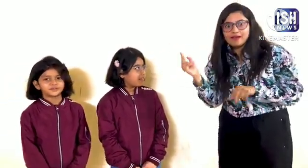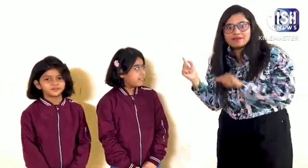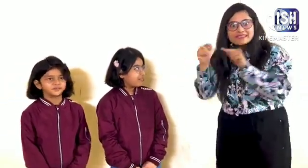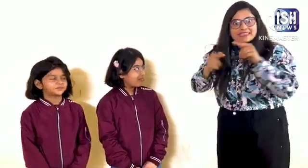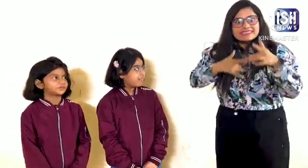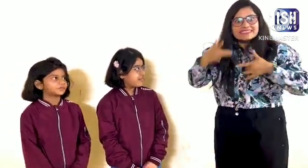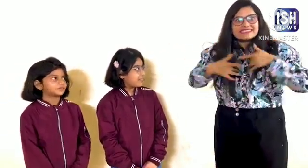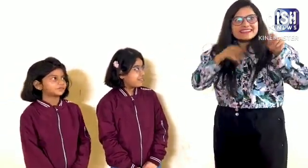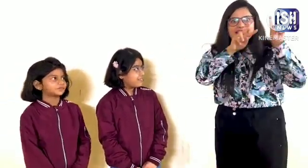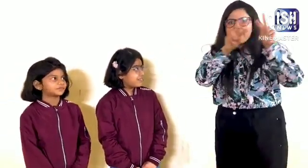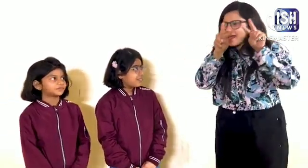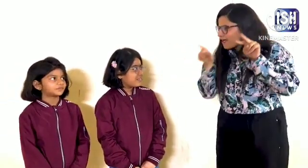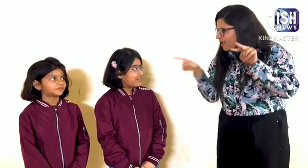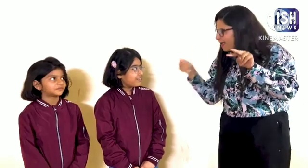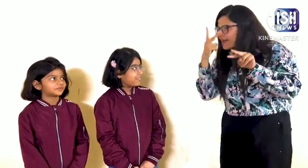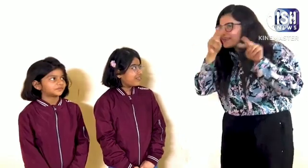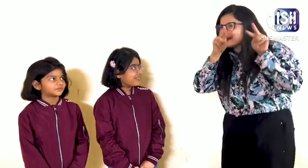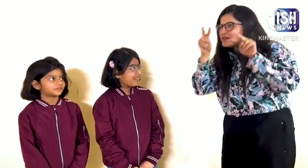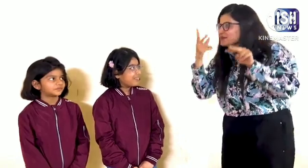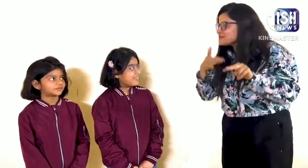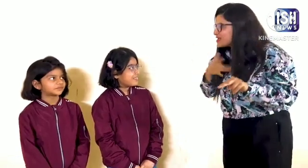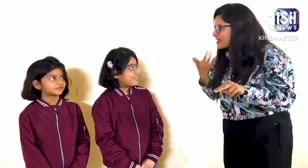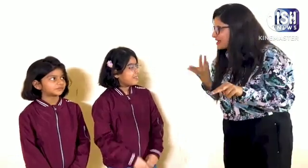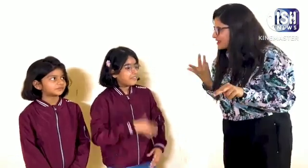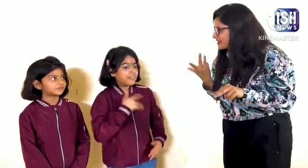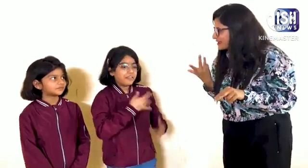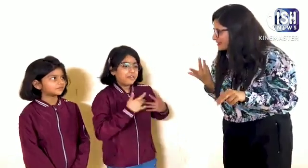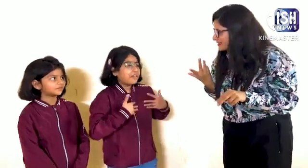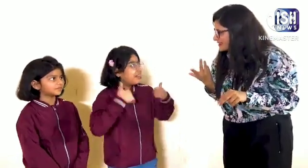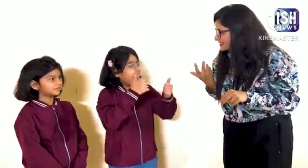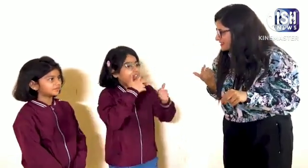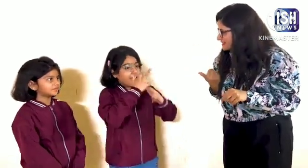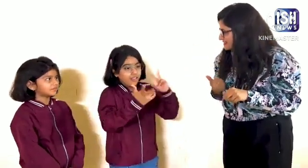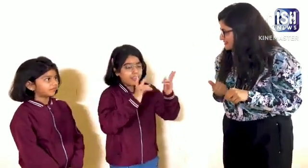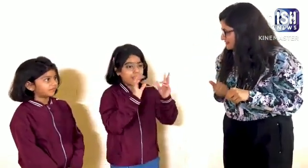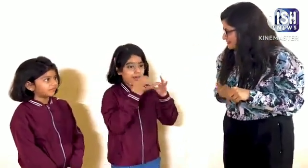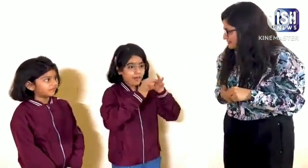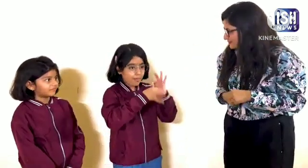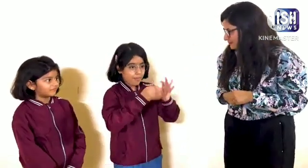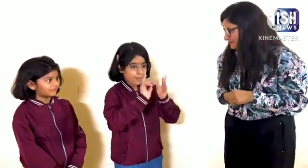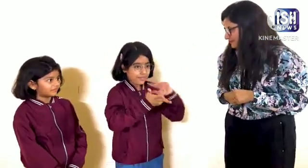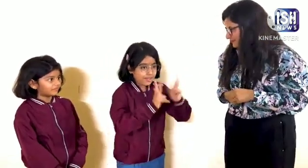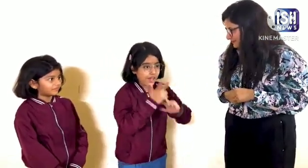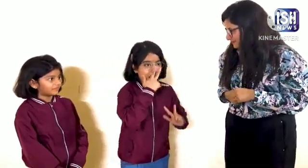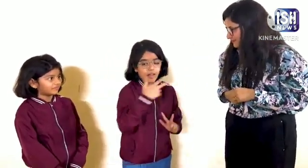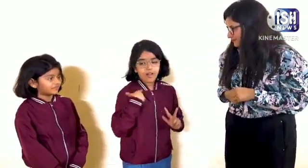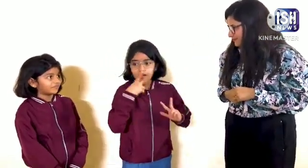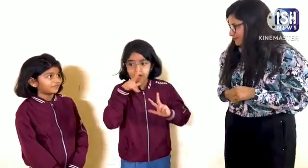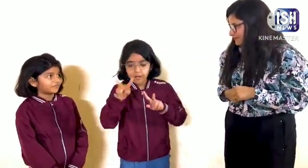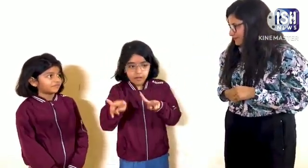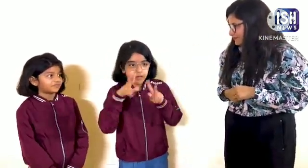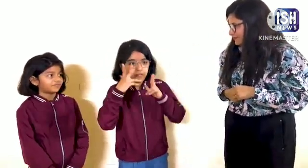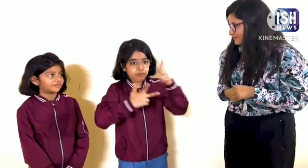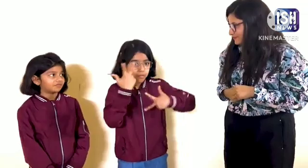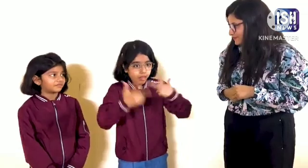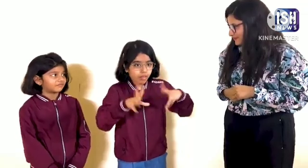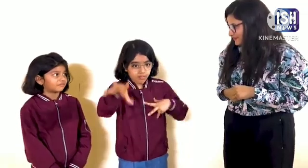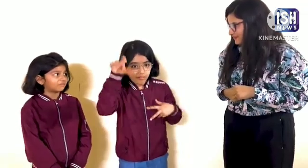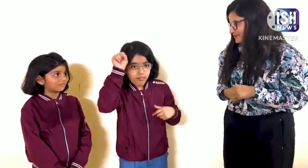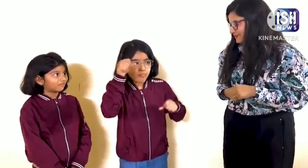फिल्म देखने के लिए आए थे। तुम्हें कैसा महसूस किया? मैं संकेतों को समझ गई। कई बार हमें डायलॉग समझ में